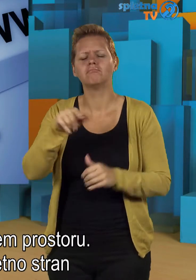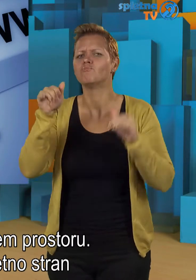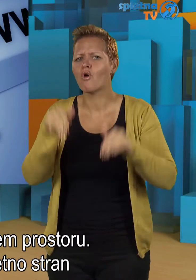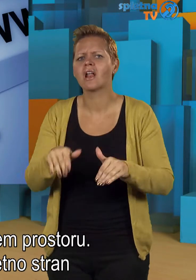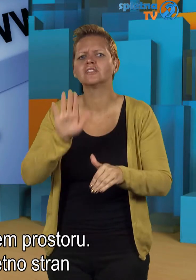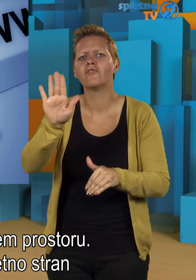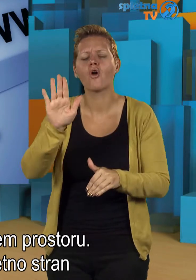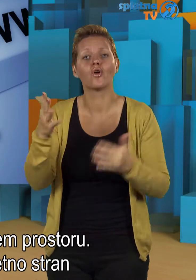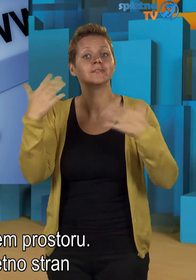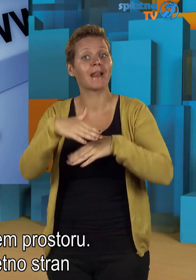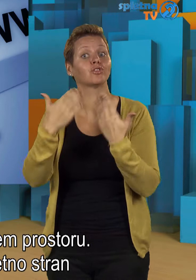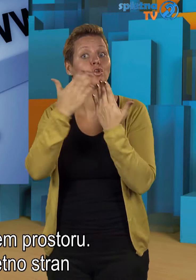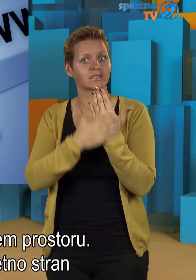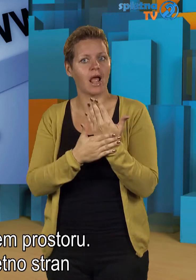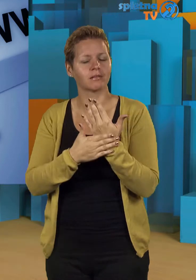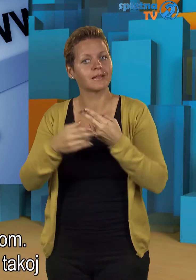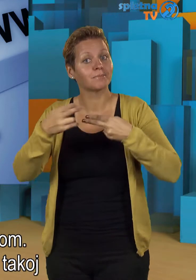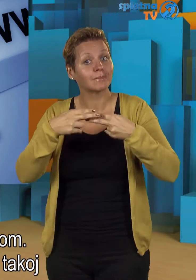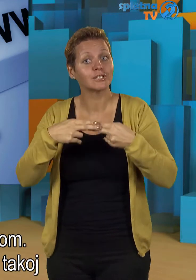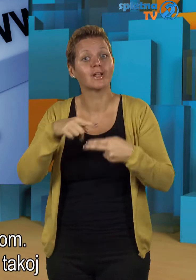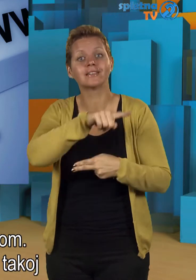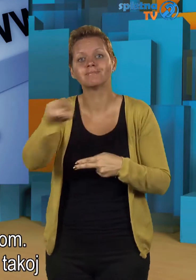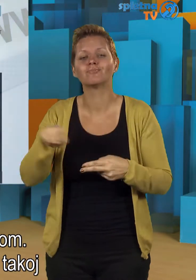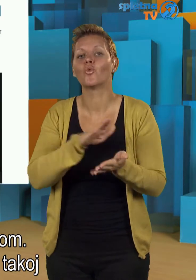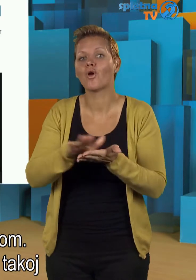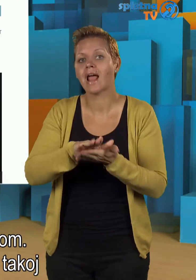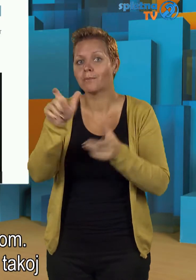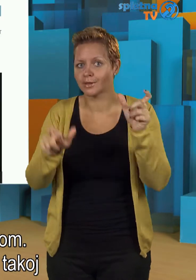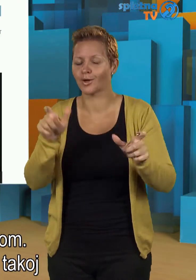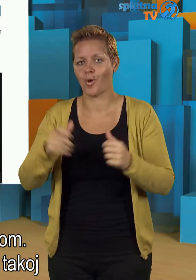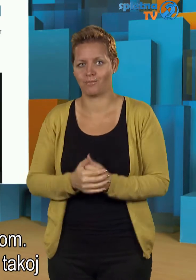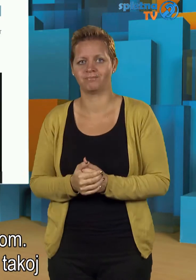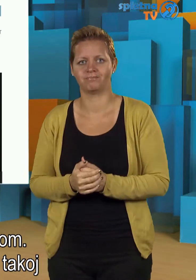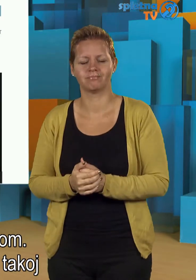Zato so morali svojo spletno stran približati uporabnikom.